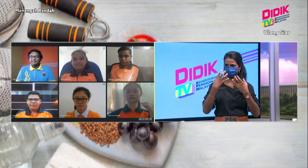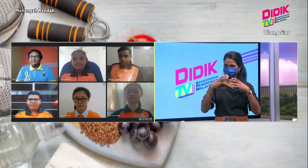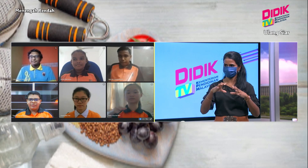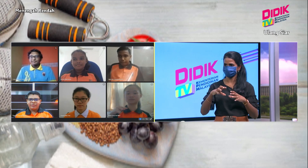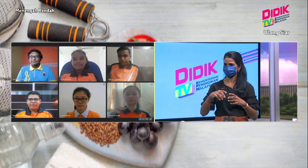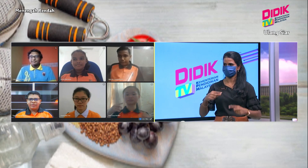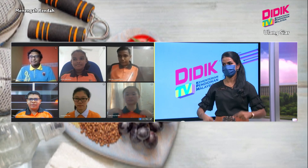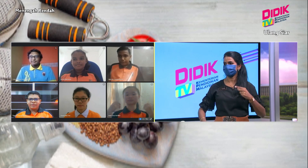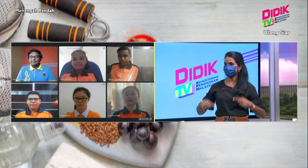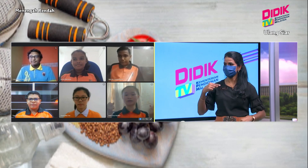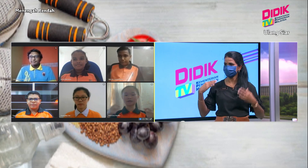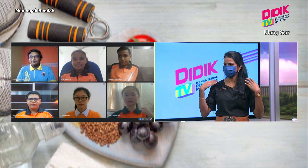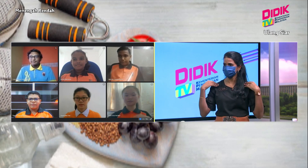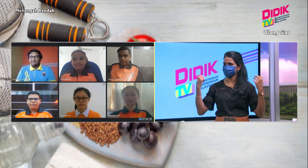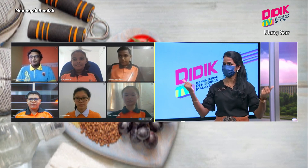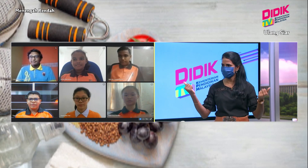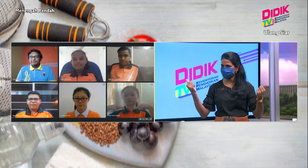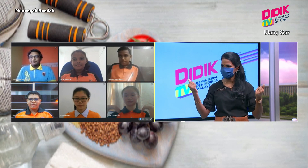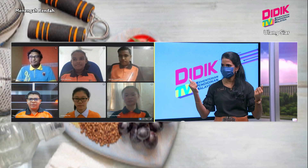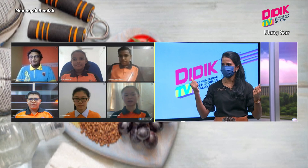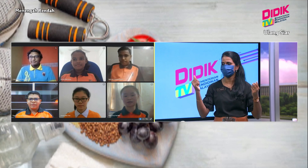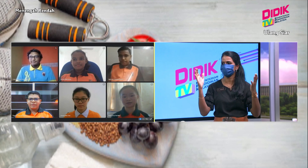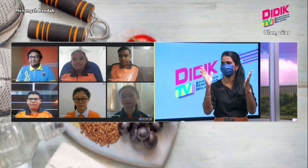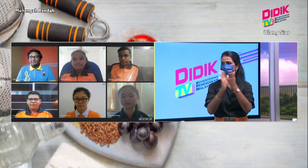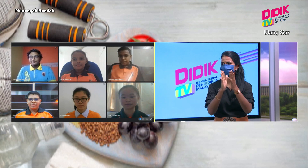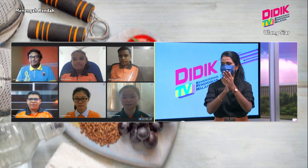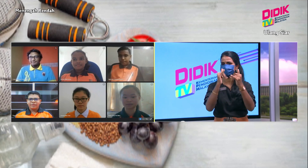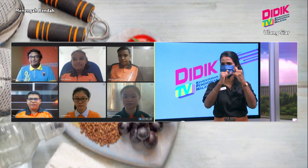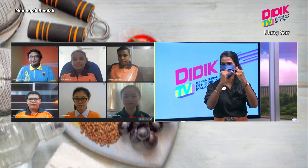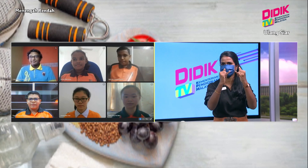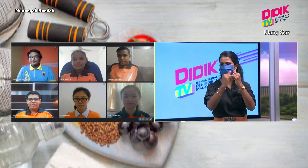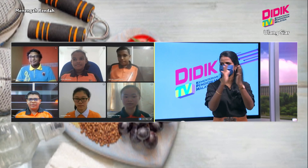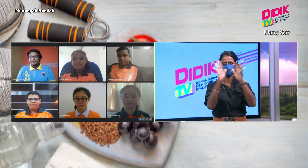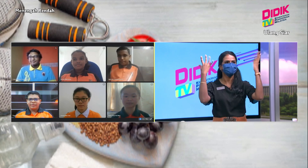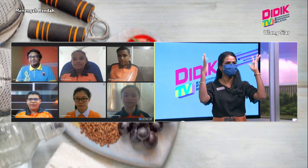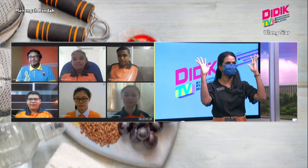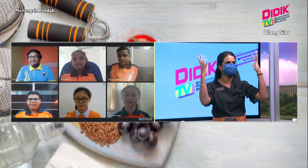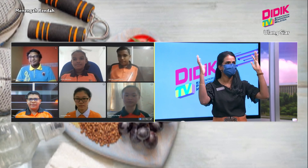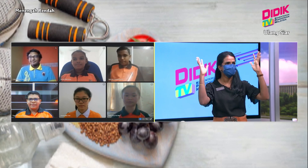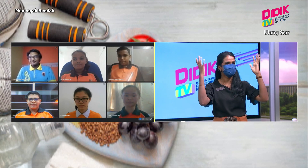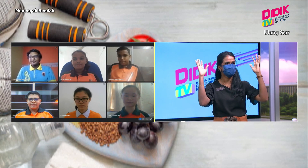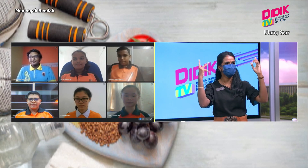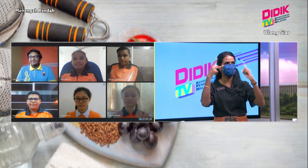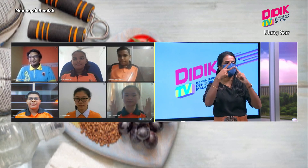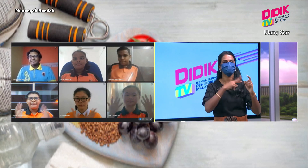cuba? Okey, gaya hidup sihat. Hewan. Oh, akhirnya. Tahniah. Tahniah kepada